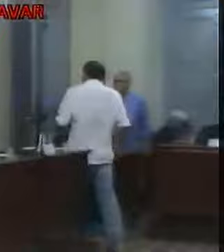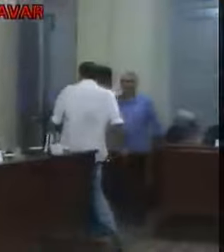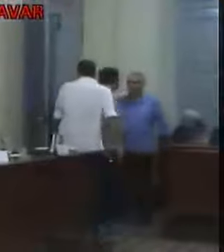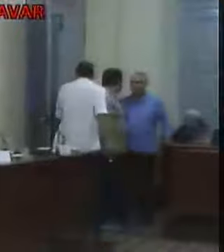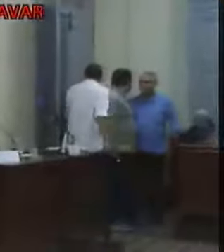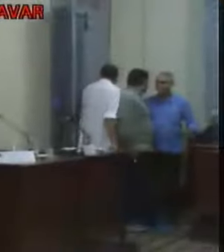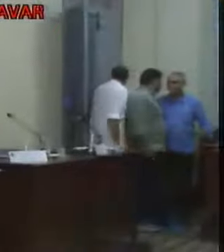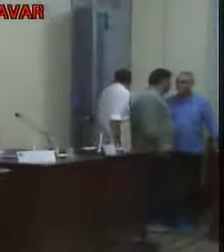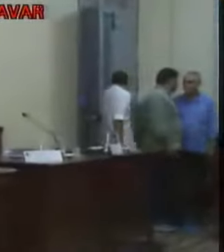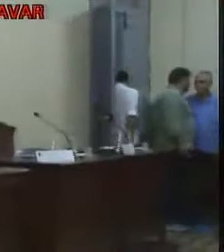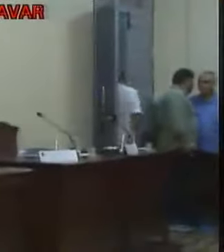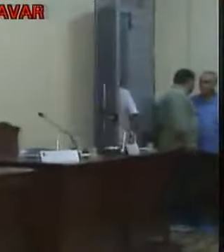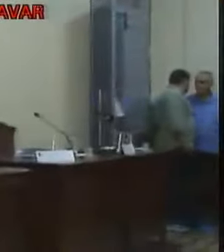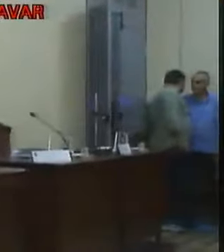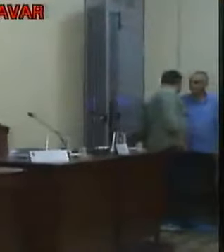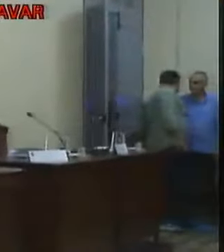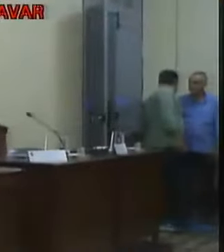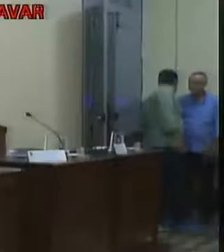Paulo Celso Alves Pena.